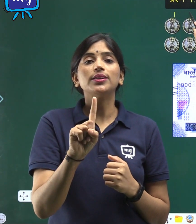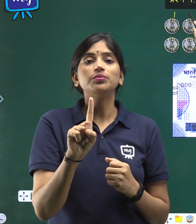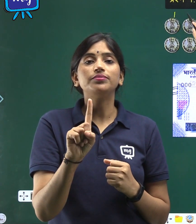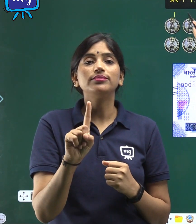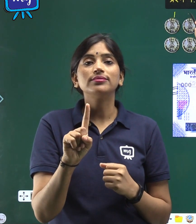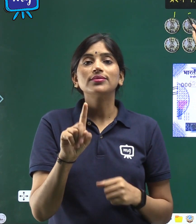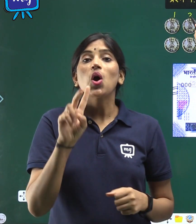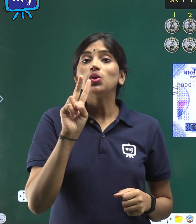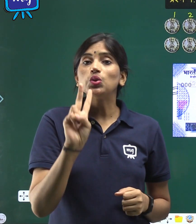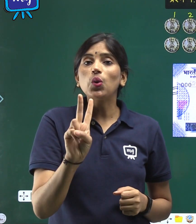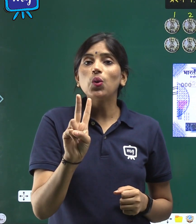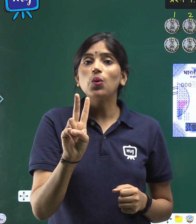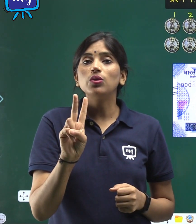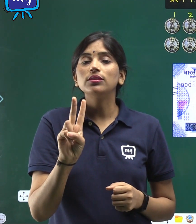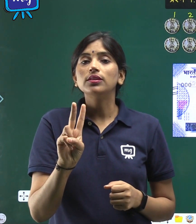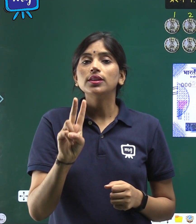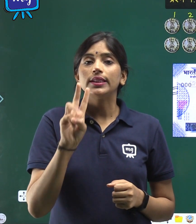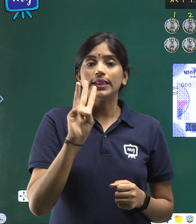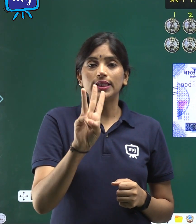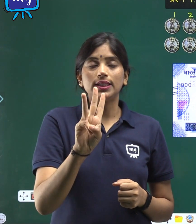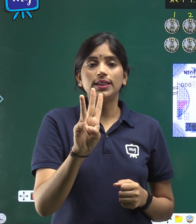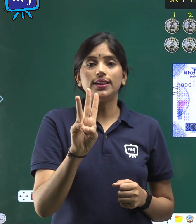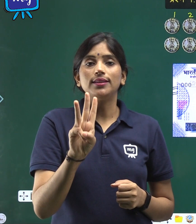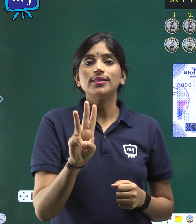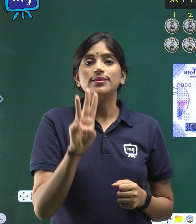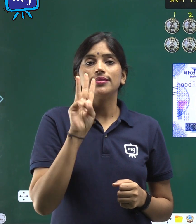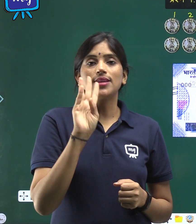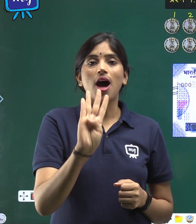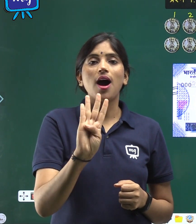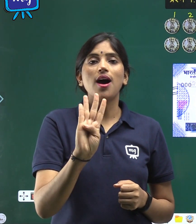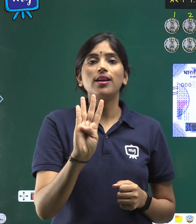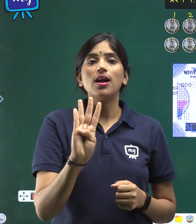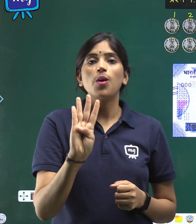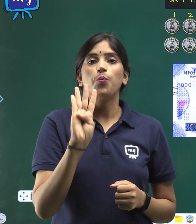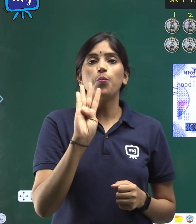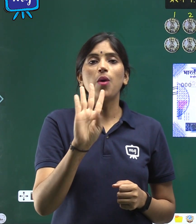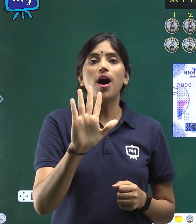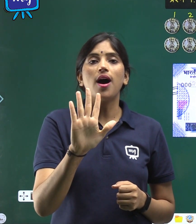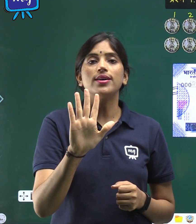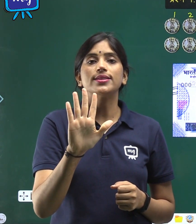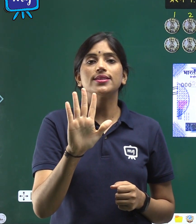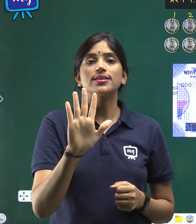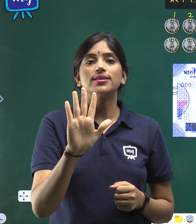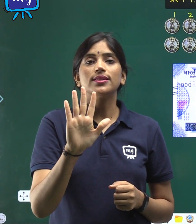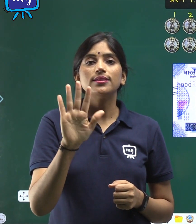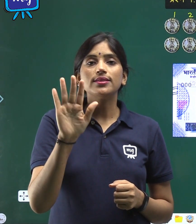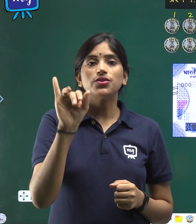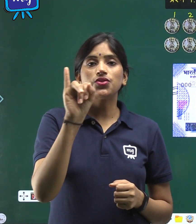1, 2, 3, 4,